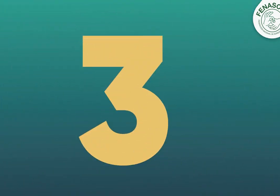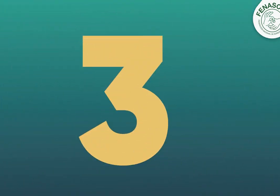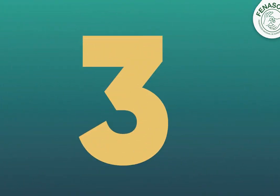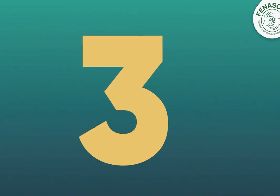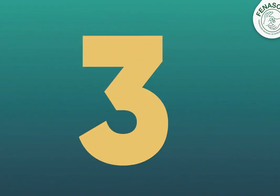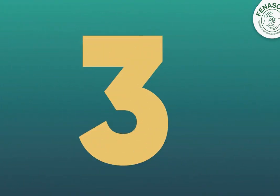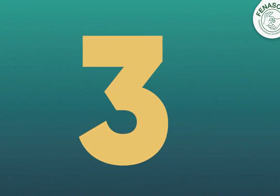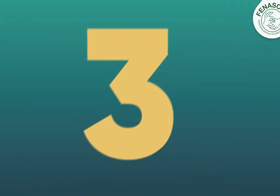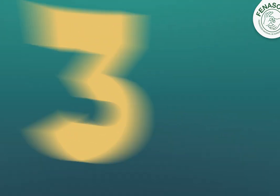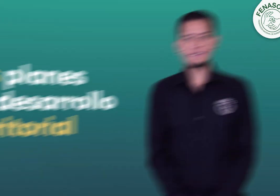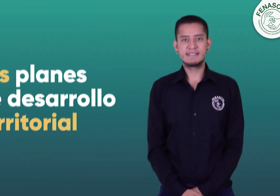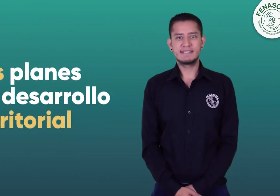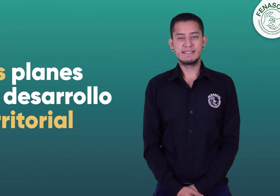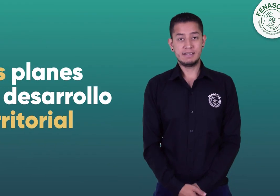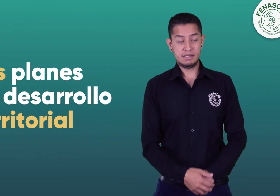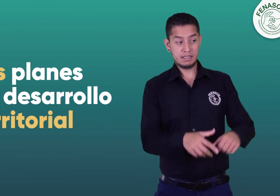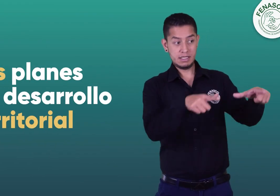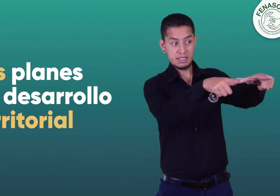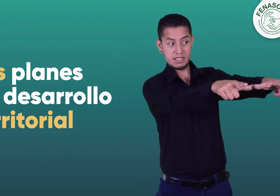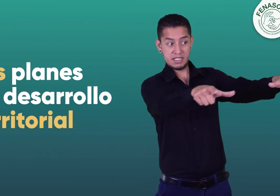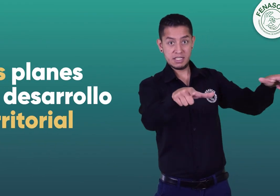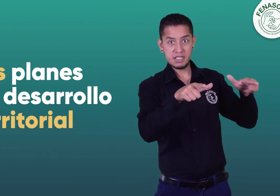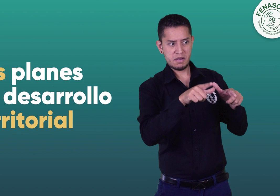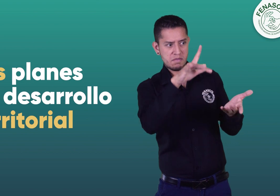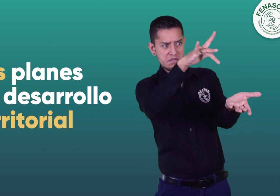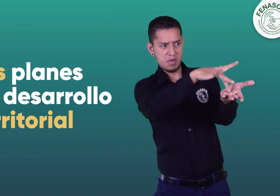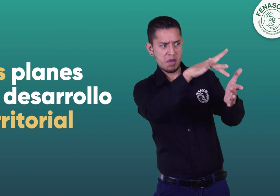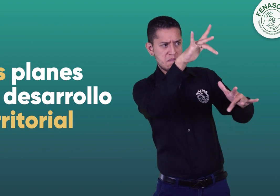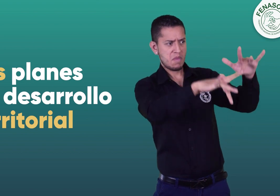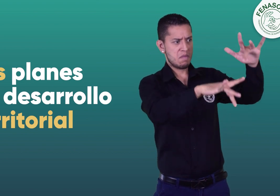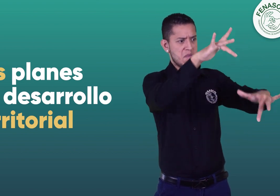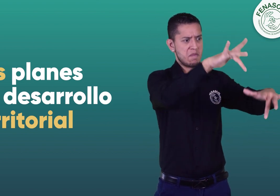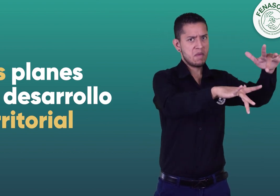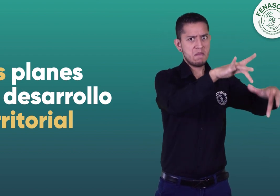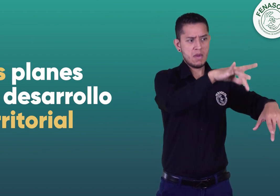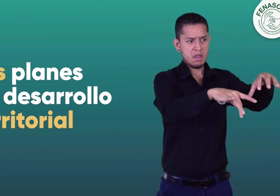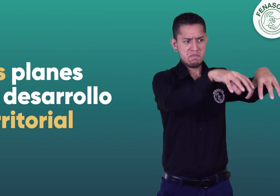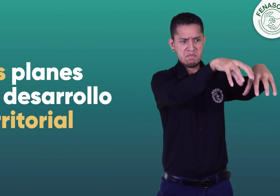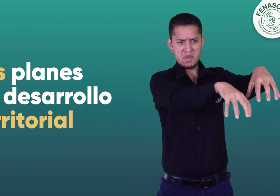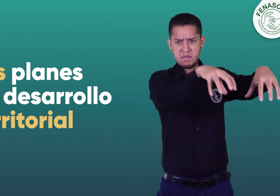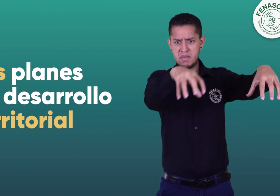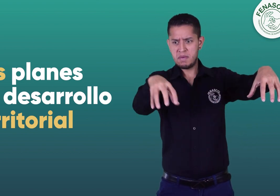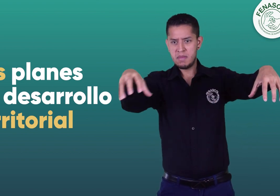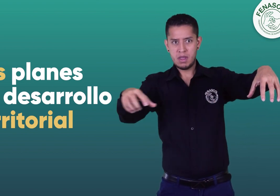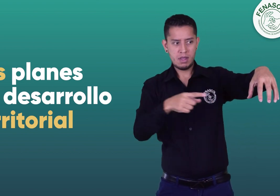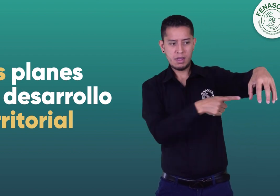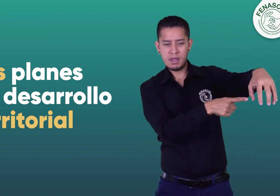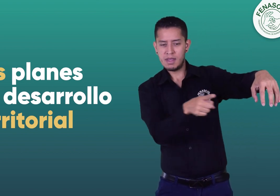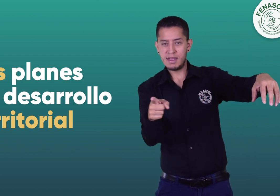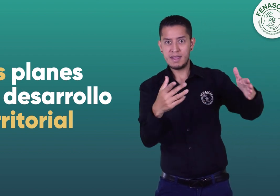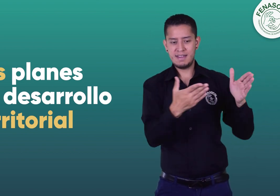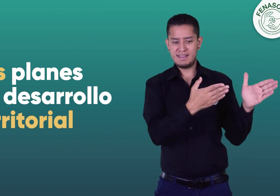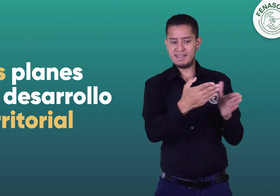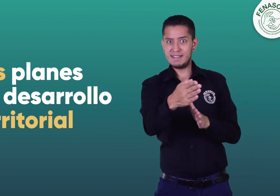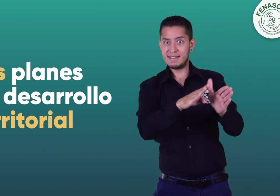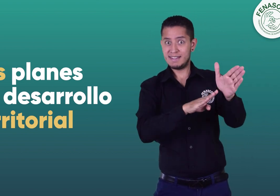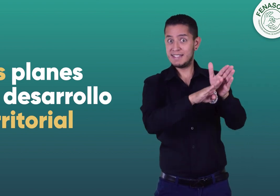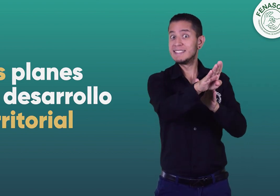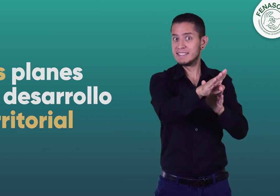Tercero, puede imprimir la guía simplificada y entregarla en los escenarios de participación donde se están